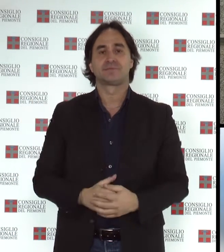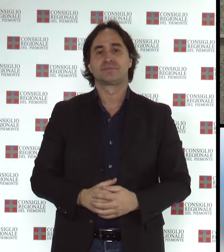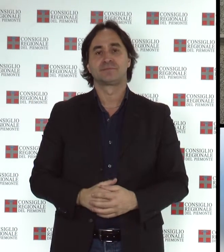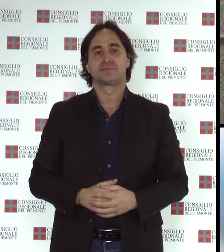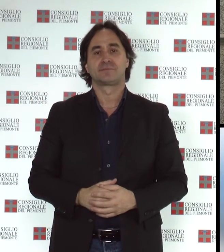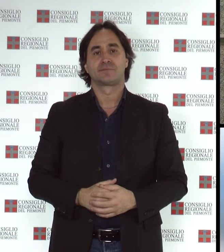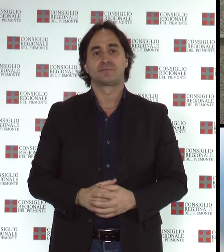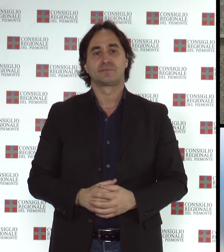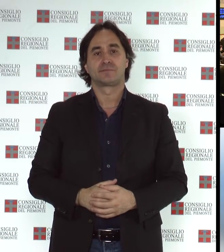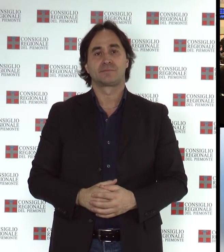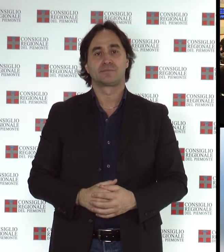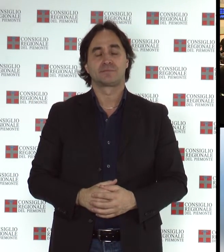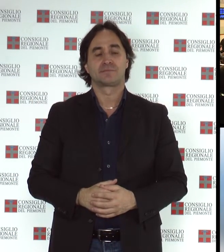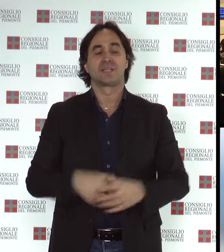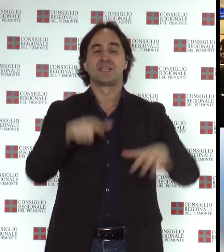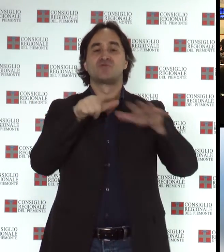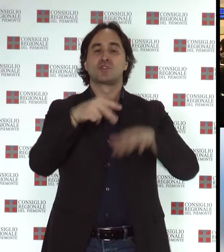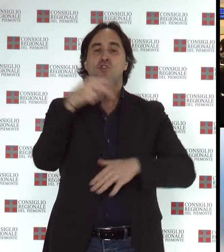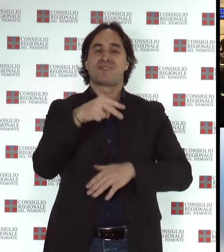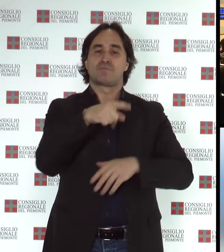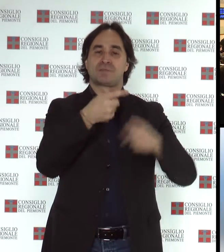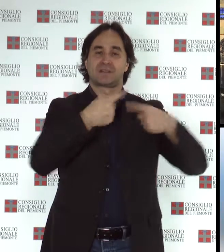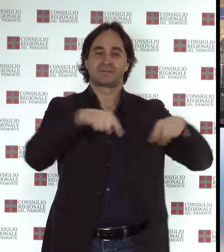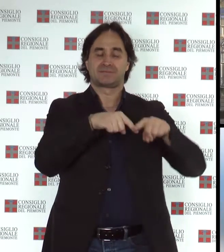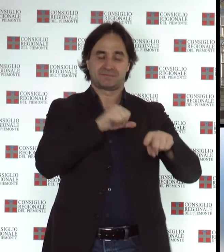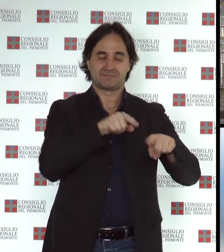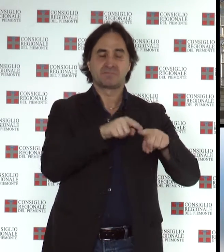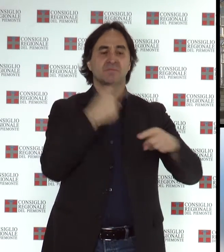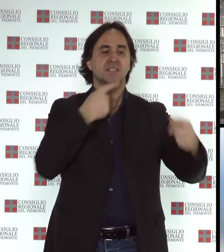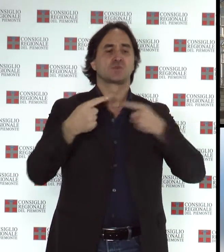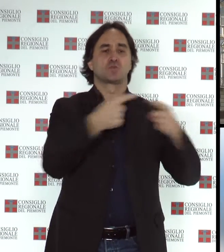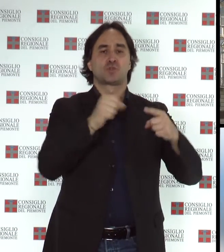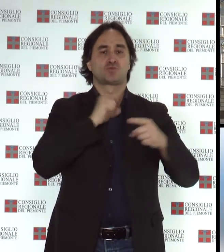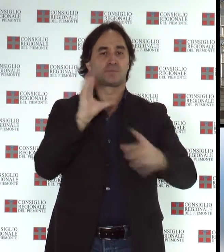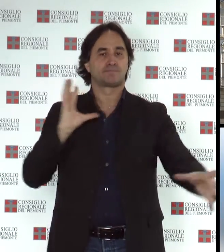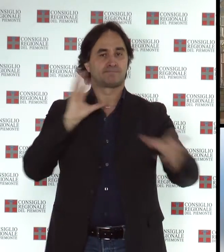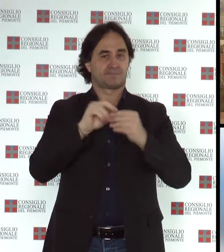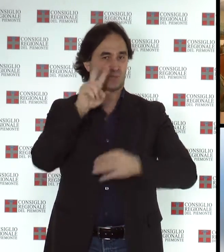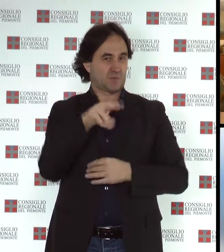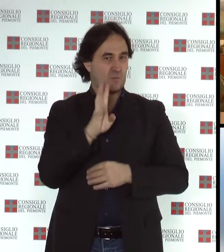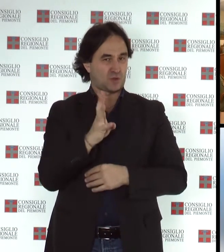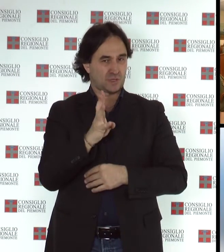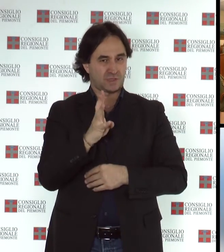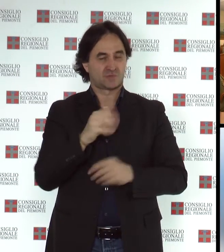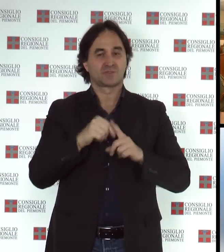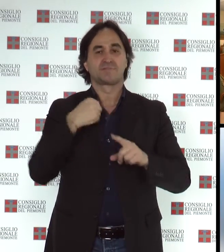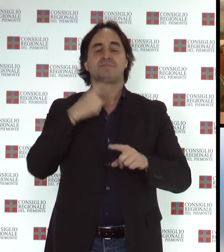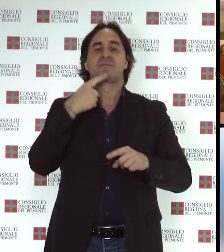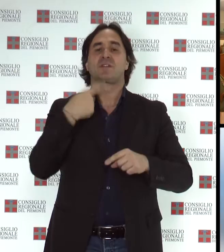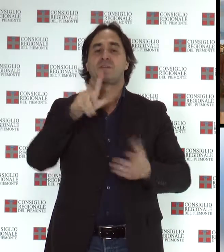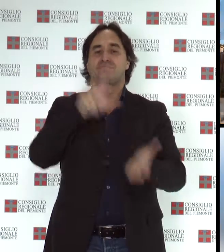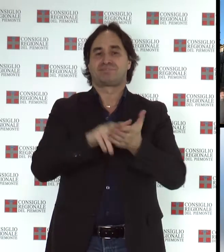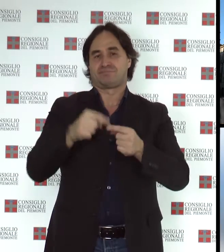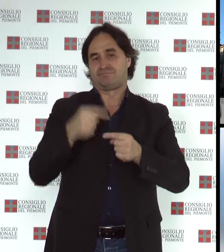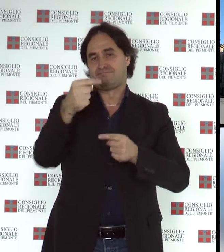Il Consiglio ha discusso il 17 novembre il rendiconto 2014 della Regione, che sarà approvato in via definitiva nella prossima seduta.